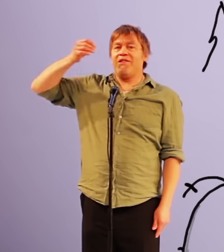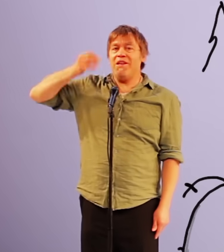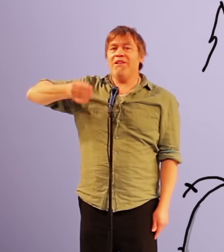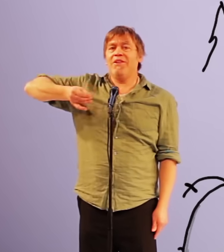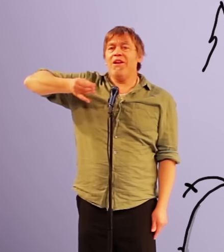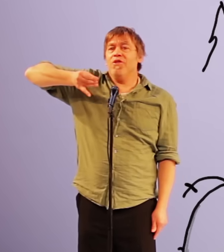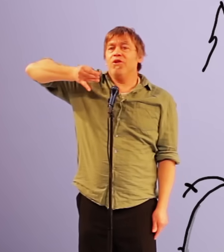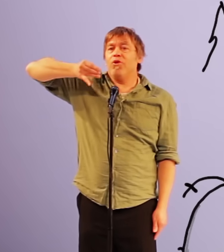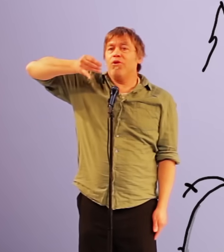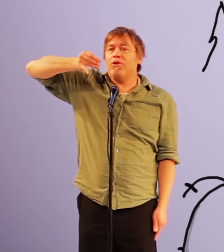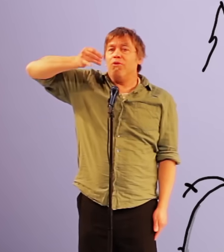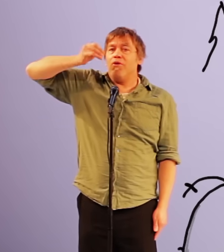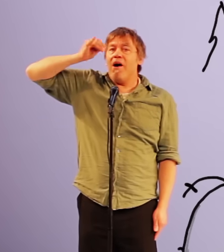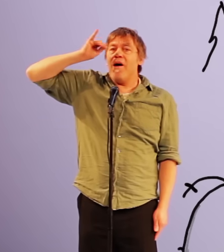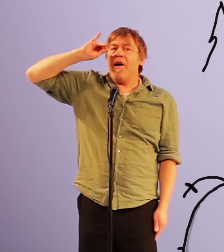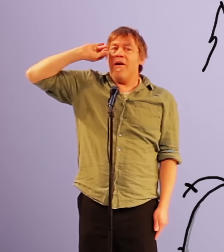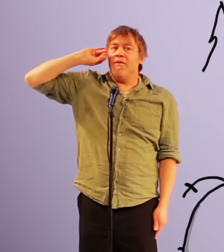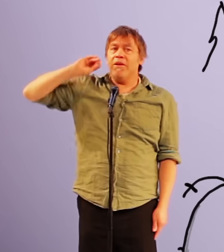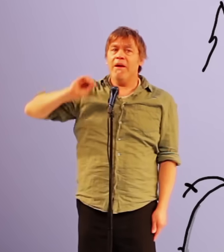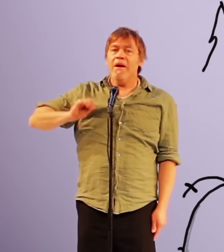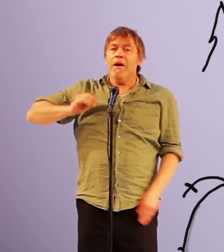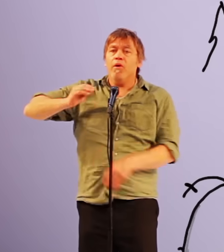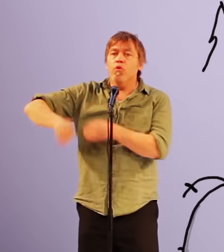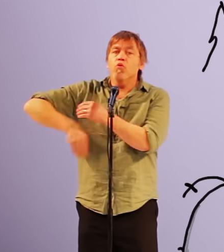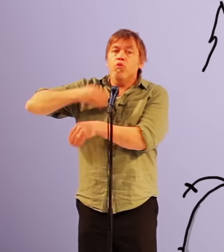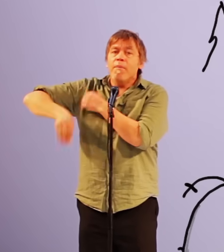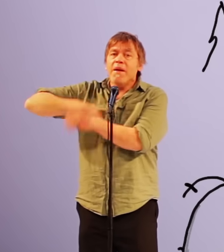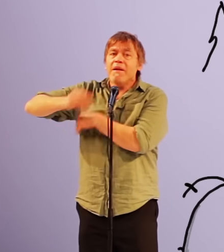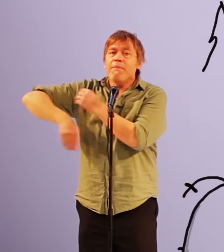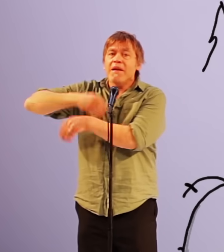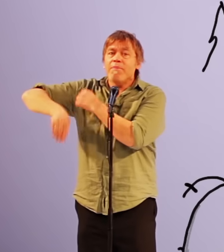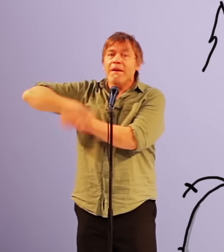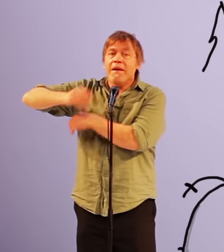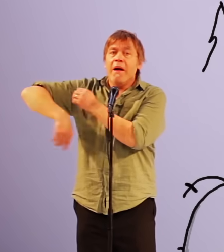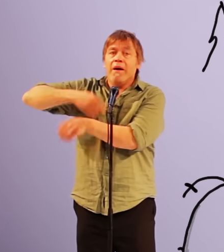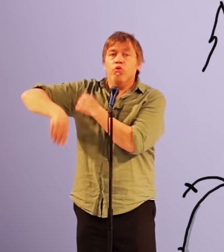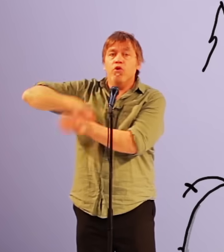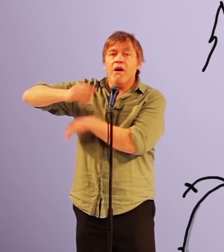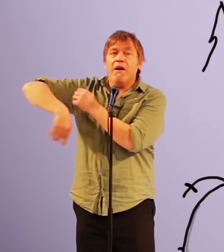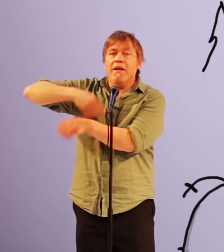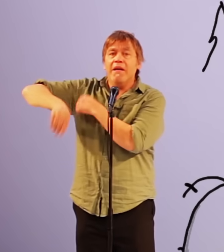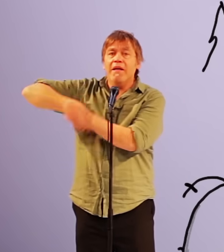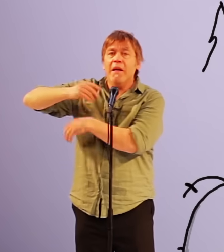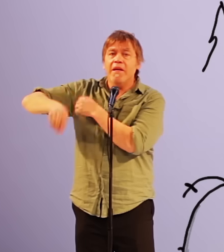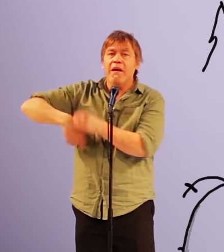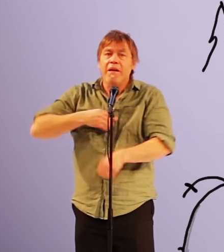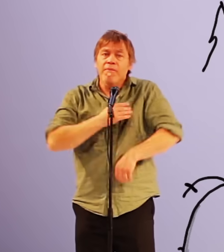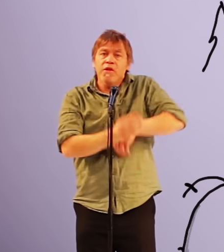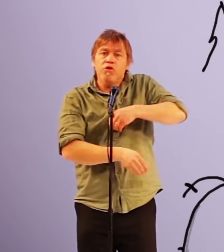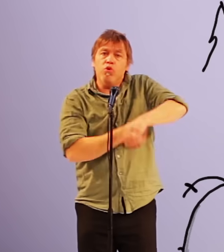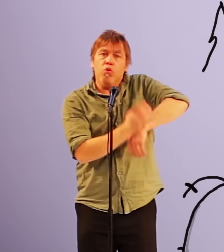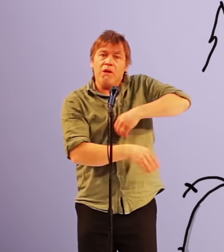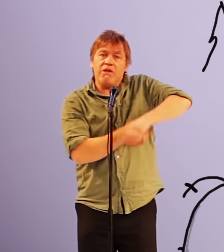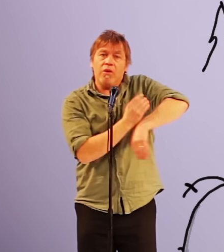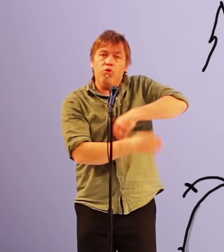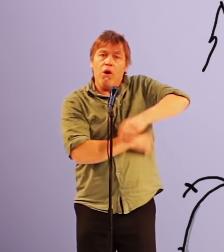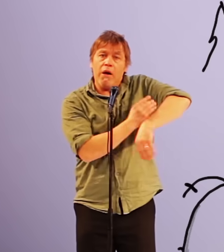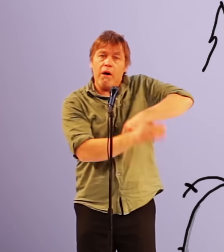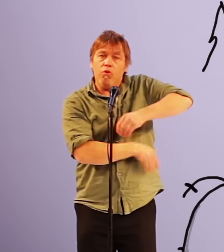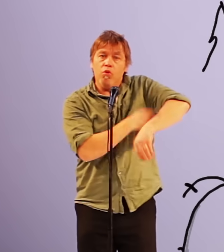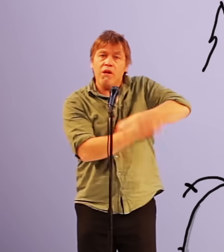Ja sitten joi torttukahaavit, ruune peri peri peri, runoja keri keri keri,